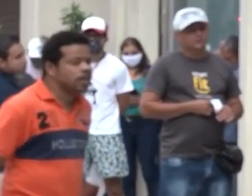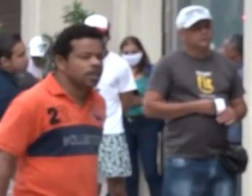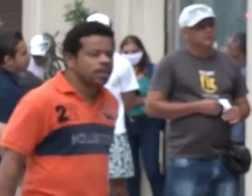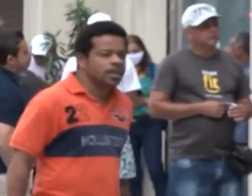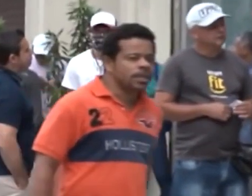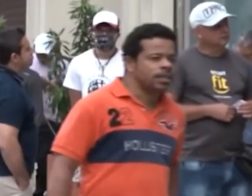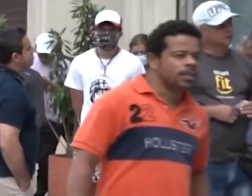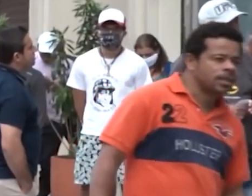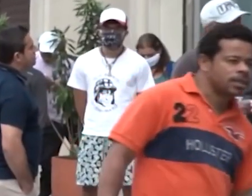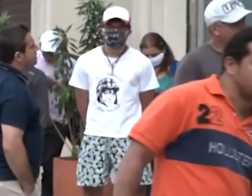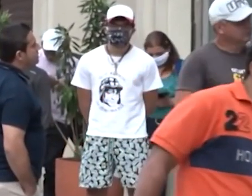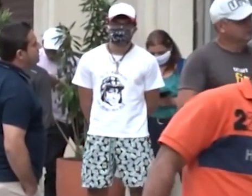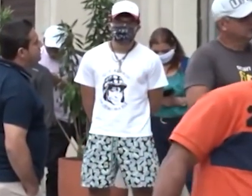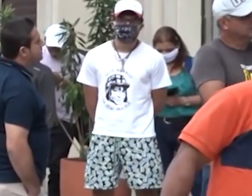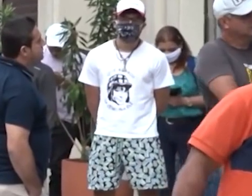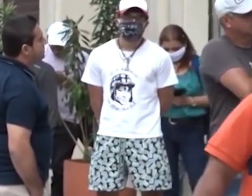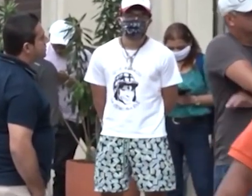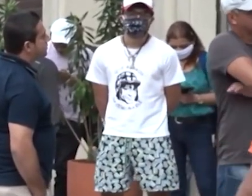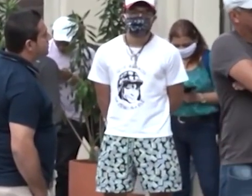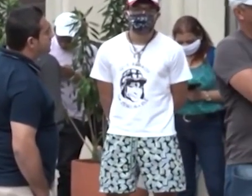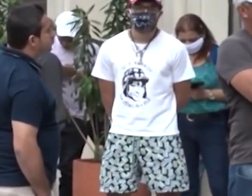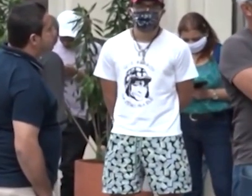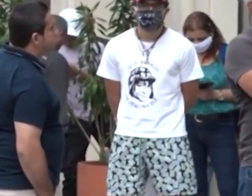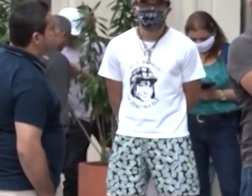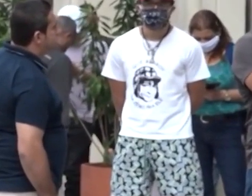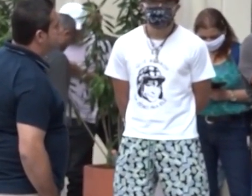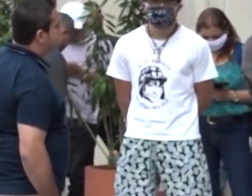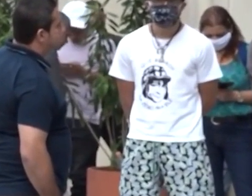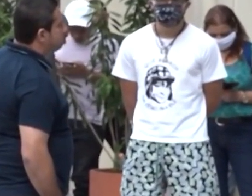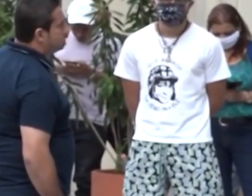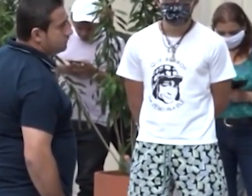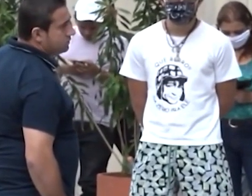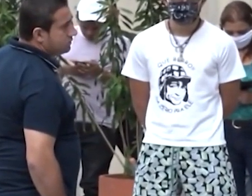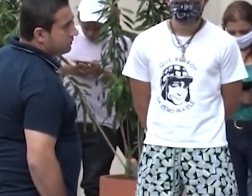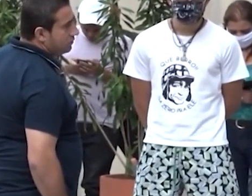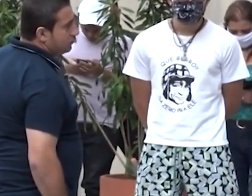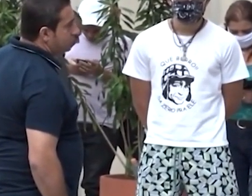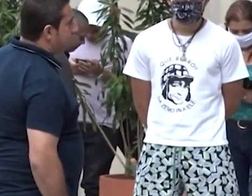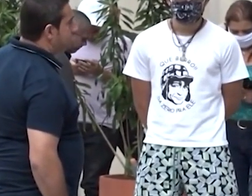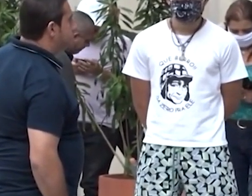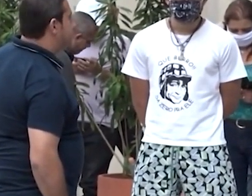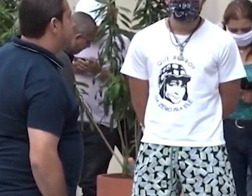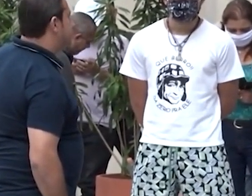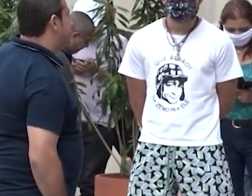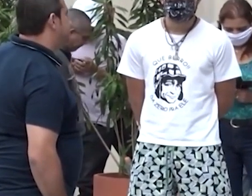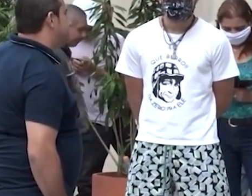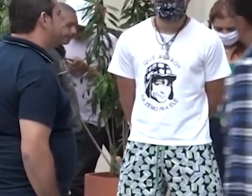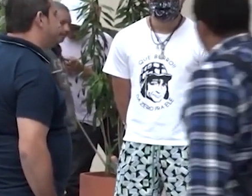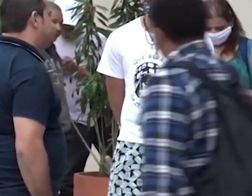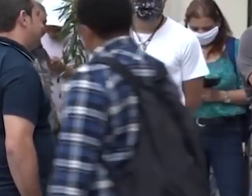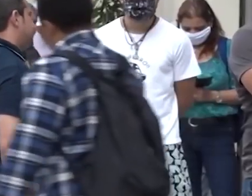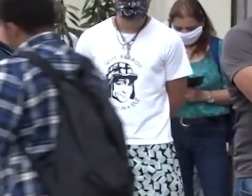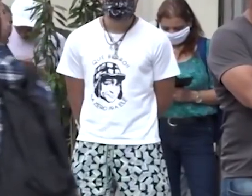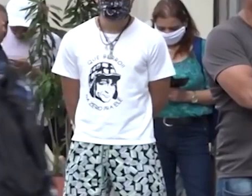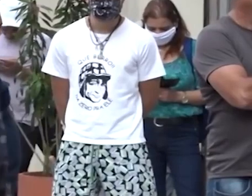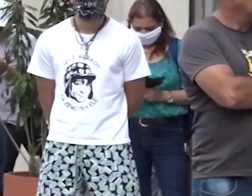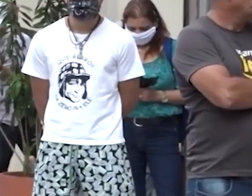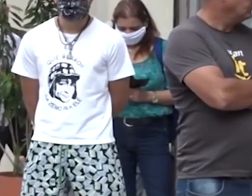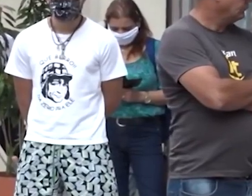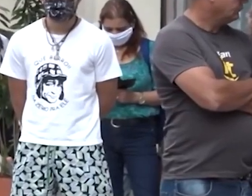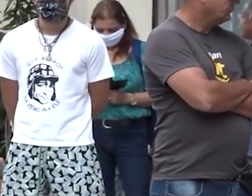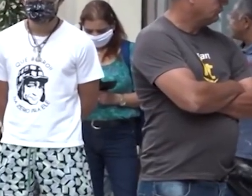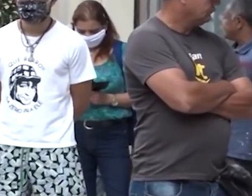auxílio emergencial poderão conferir a partir de hoje se estão aptos a receber as novas parcelas de